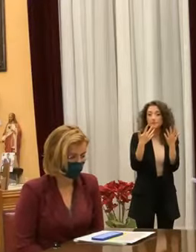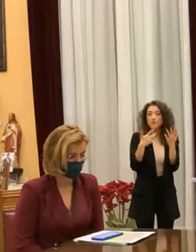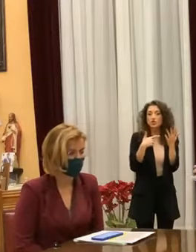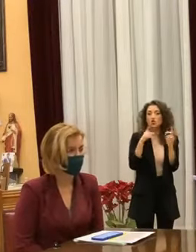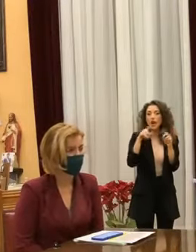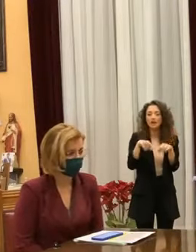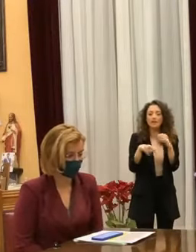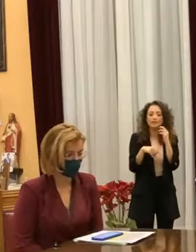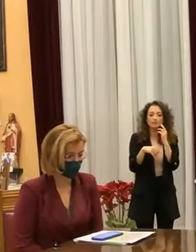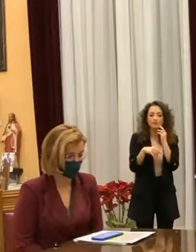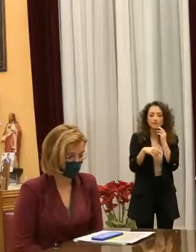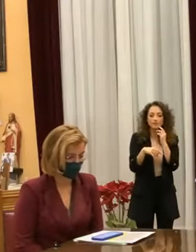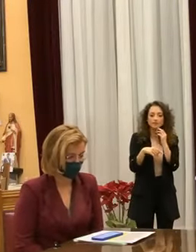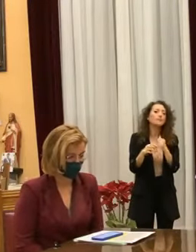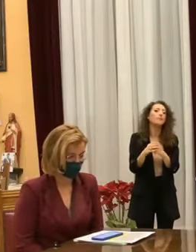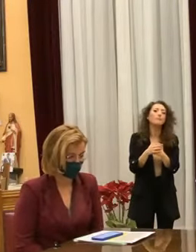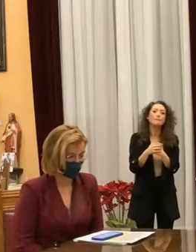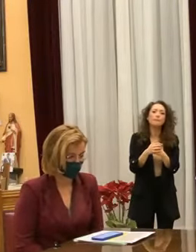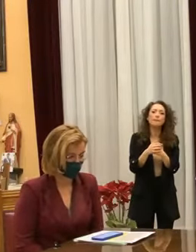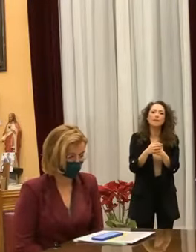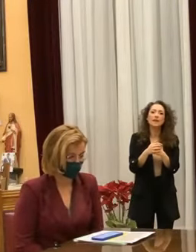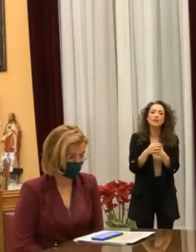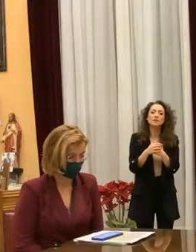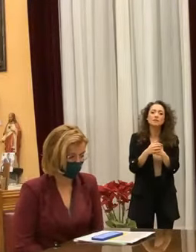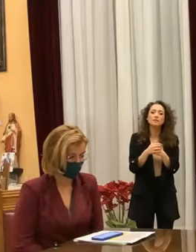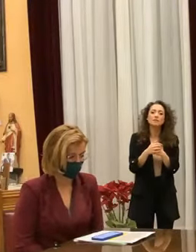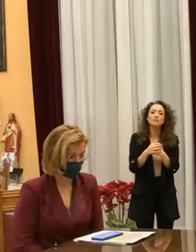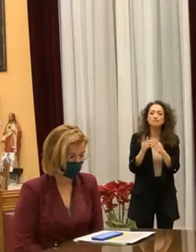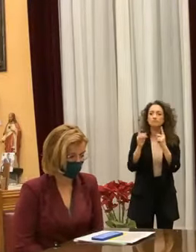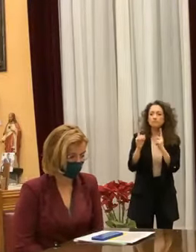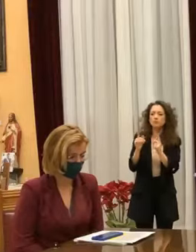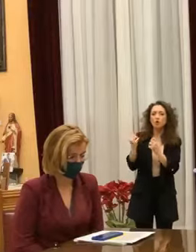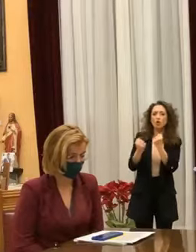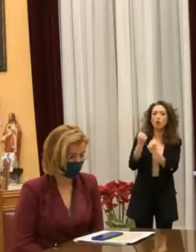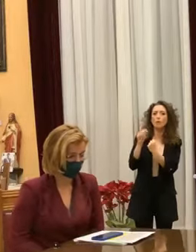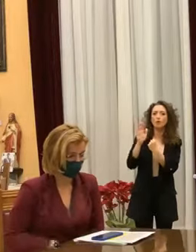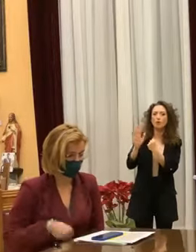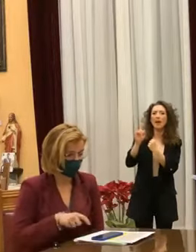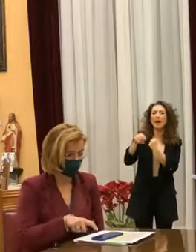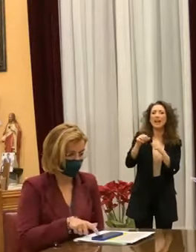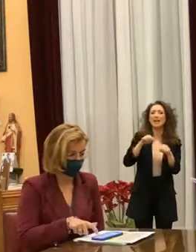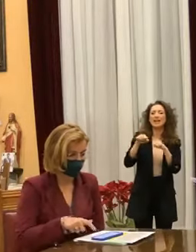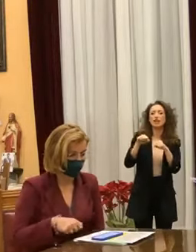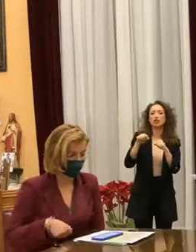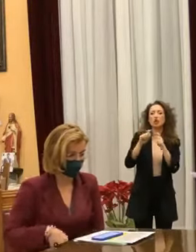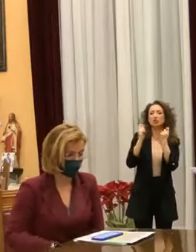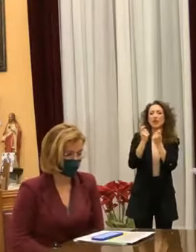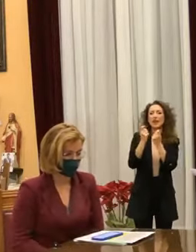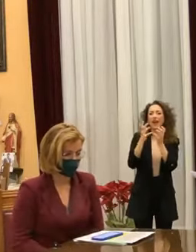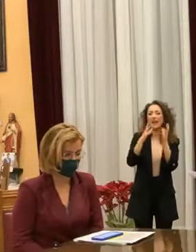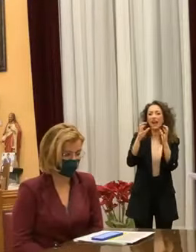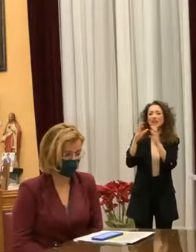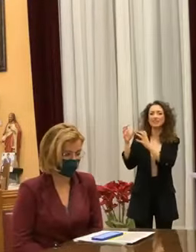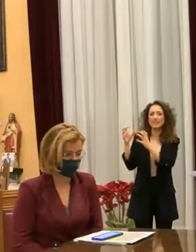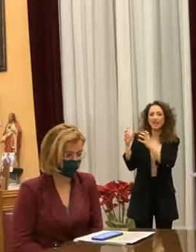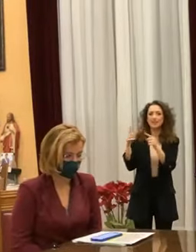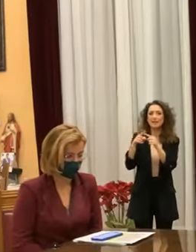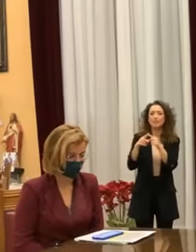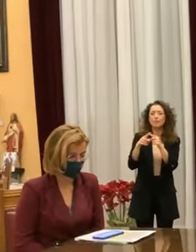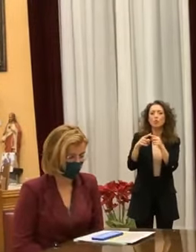che, anche alla luce dei parametri di valutazione della performance e degli obiettivi assegnati ai direttori generali delle aziende e degli enti